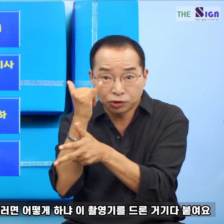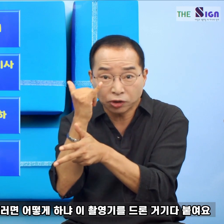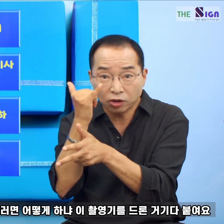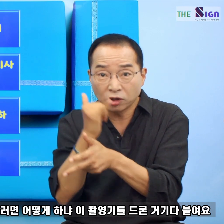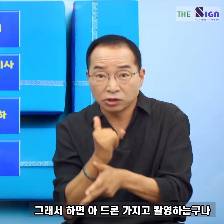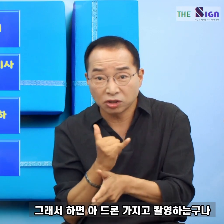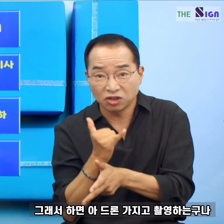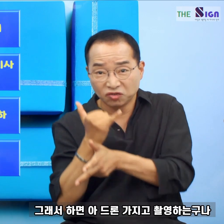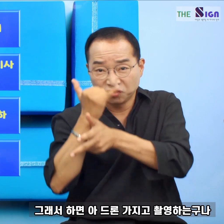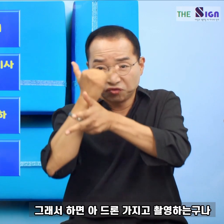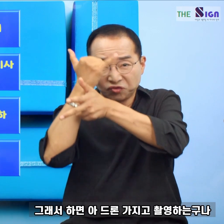붙여요. 그래서